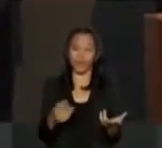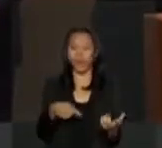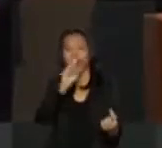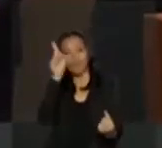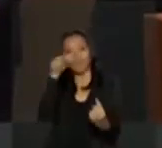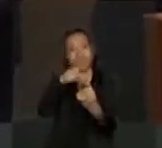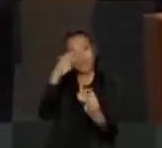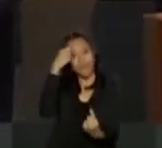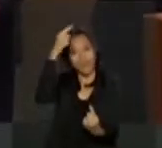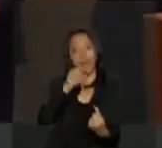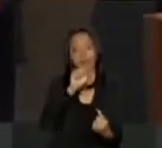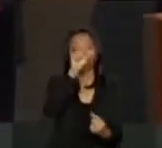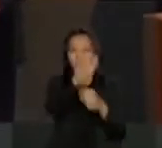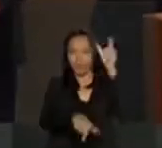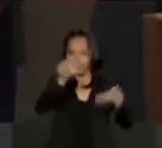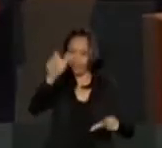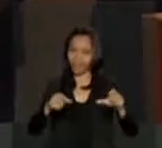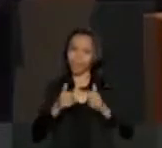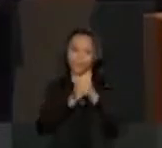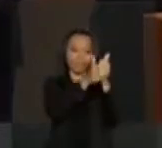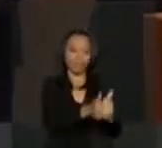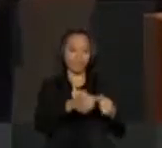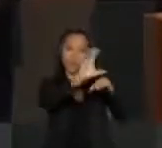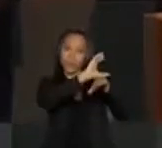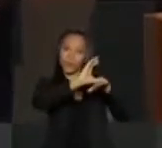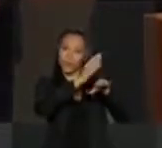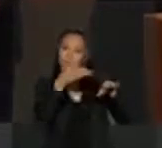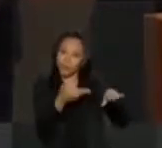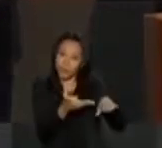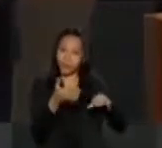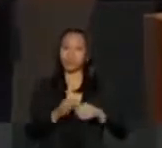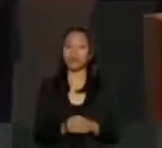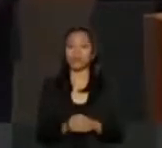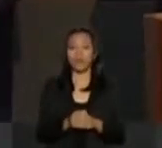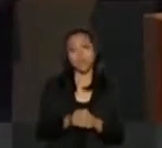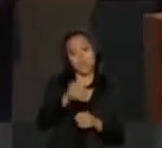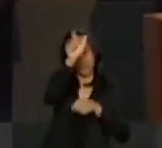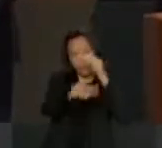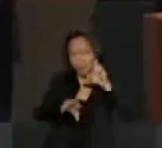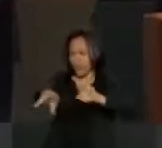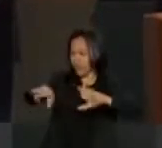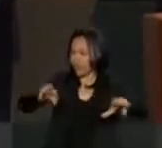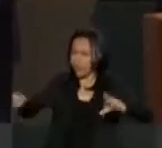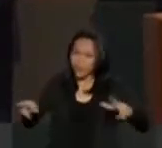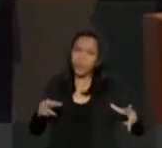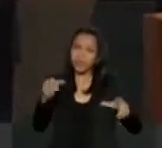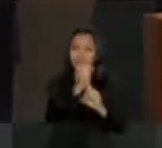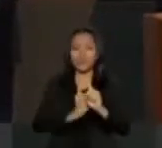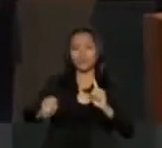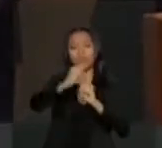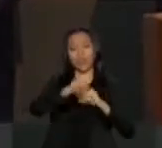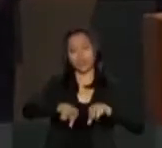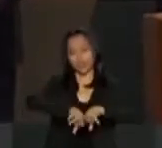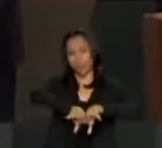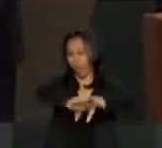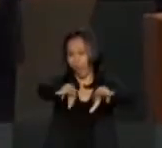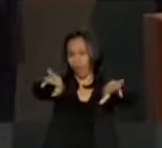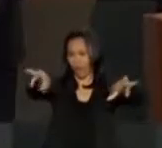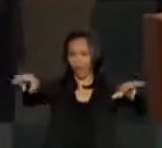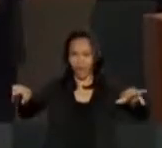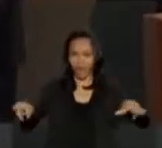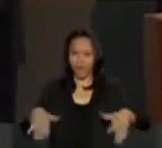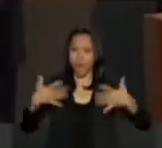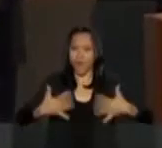ideais que balizam nossa Constituição. Diferenças são inerentes a uma sociedade múltipla e complexa como a